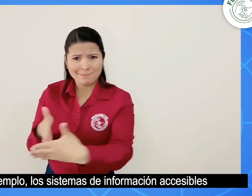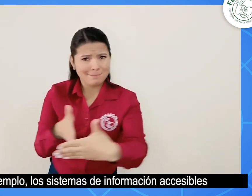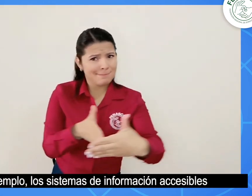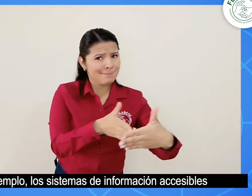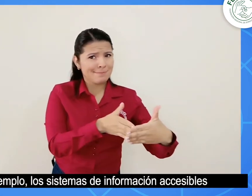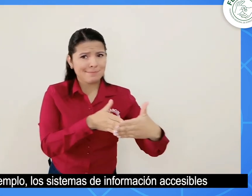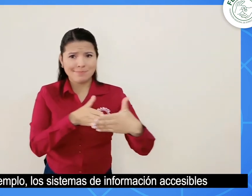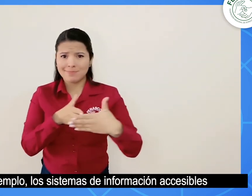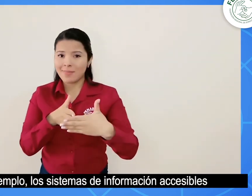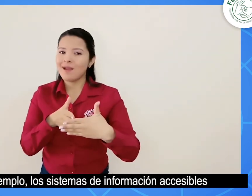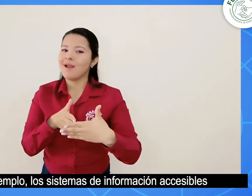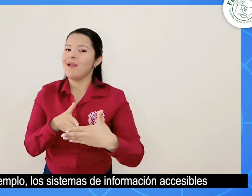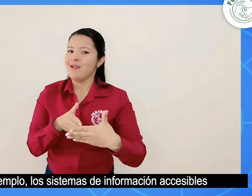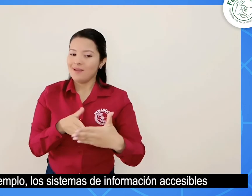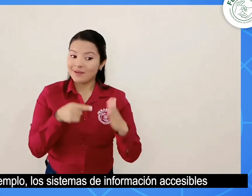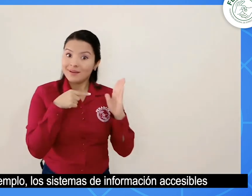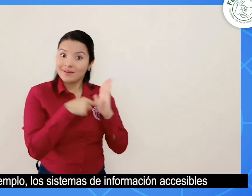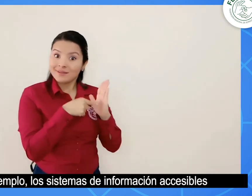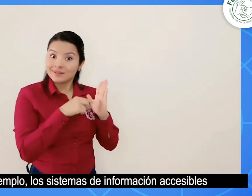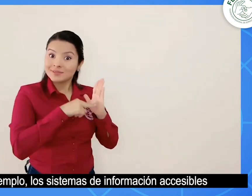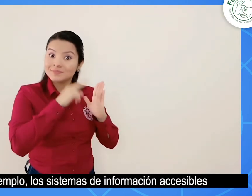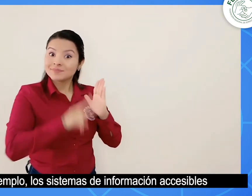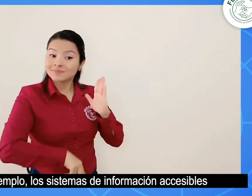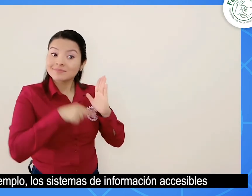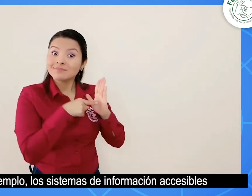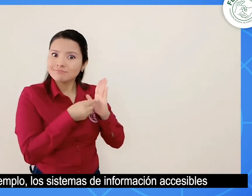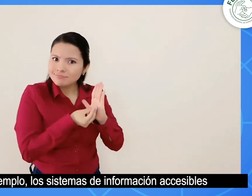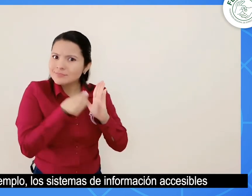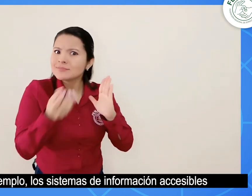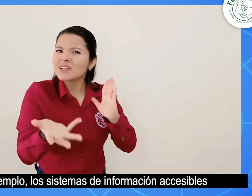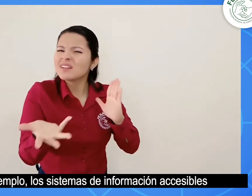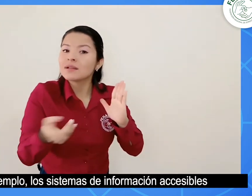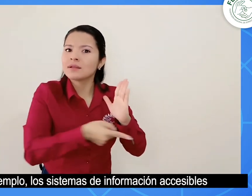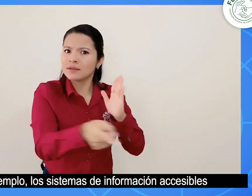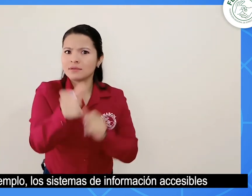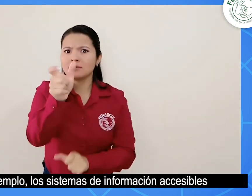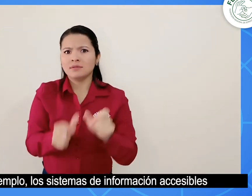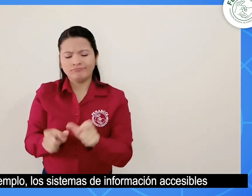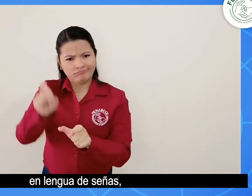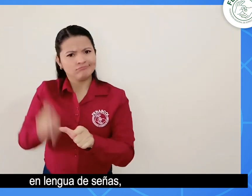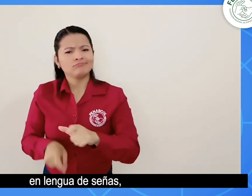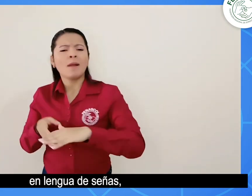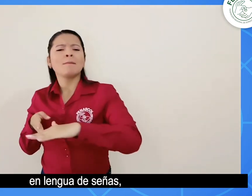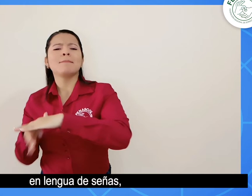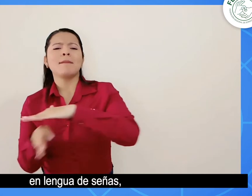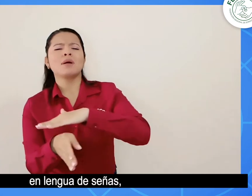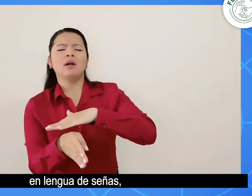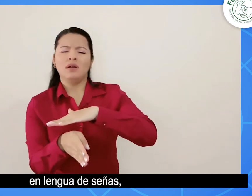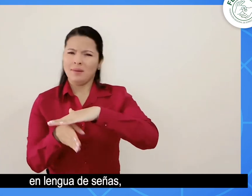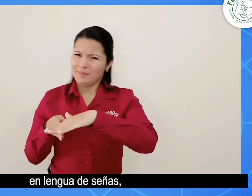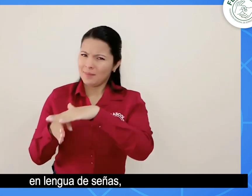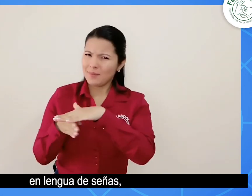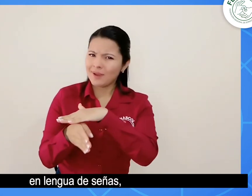Como por ejemplo, los sistemas de información accesibles en lengua